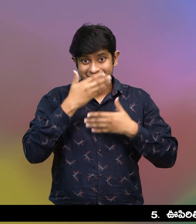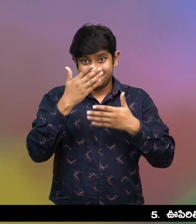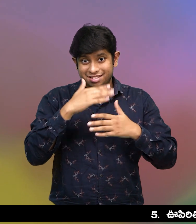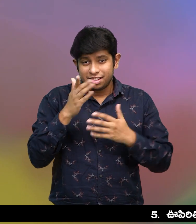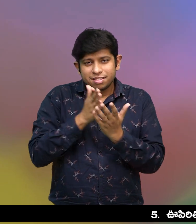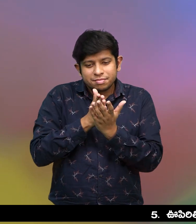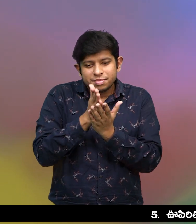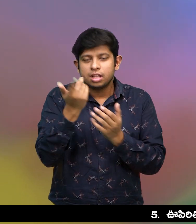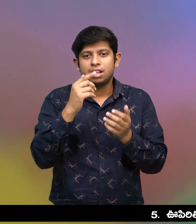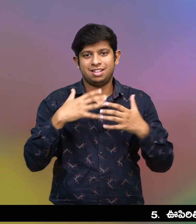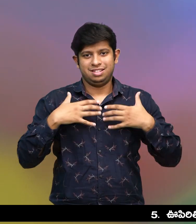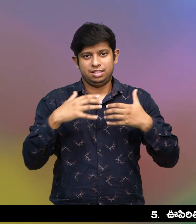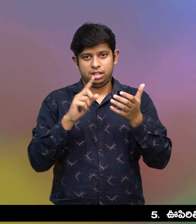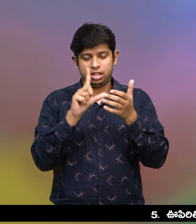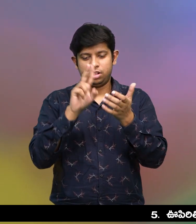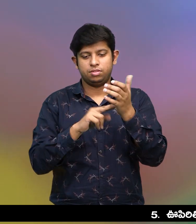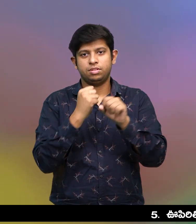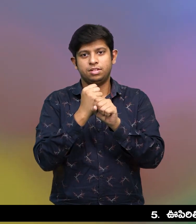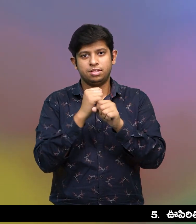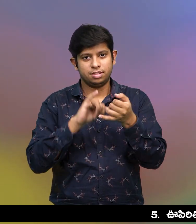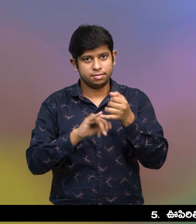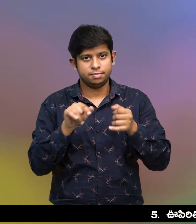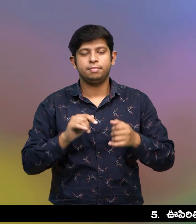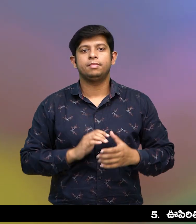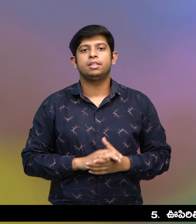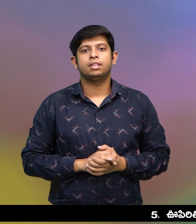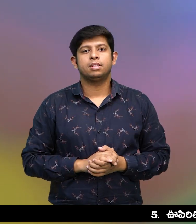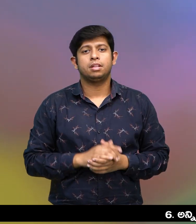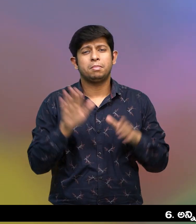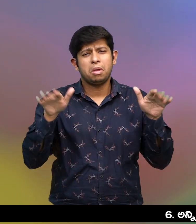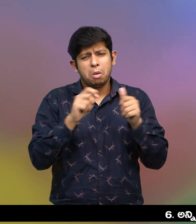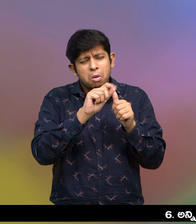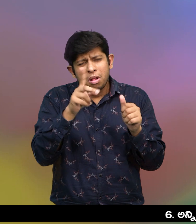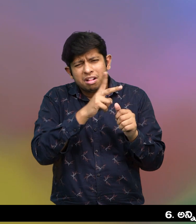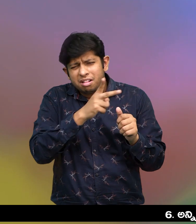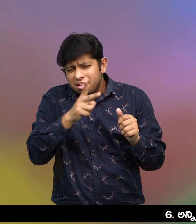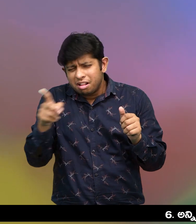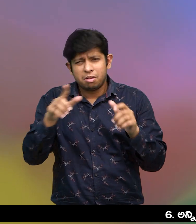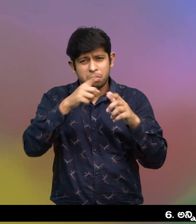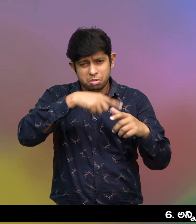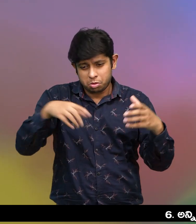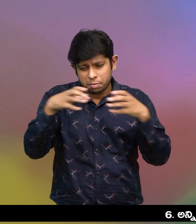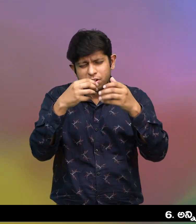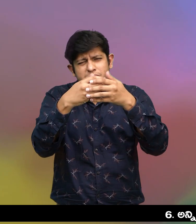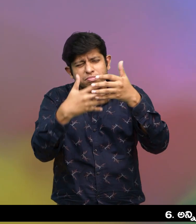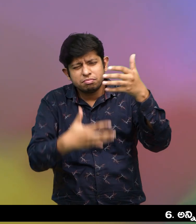ఊపిరితిత్తుల ద్వారా శ్వాస తీసుకుంటాయి. 6 అన్ని పక్షులు ఈ వర్గంలోకి